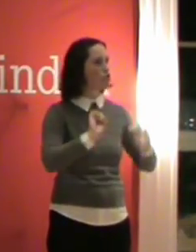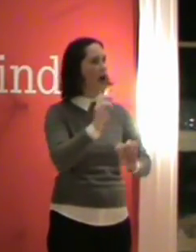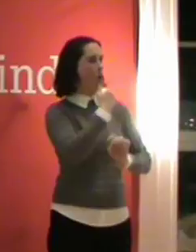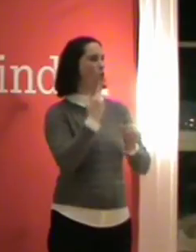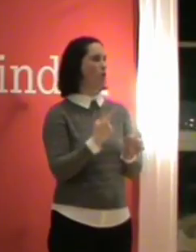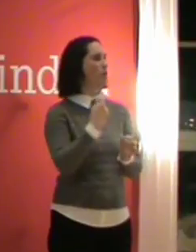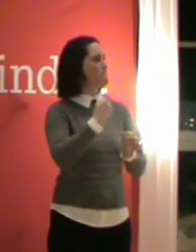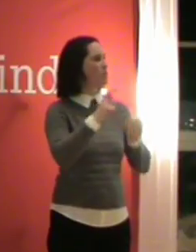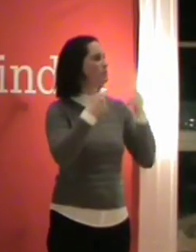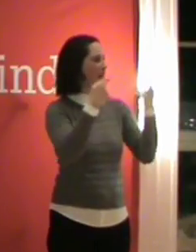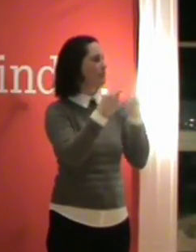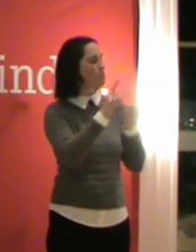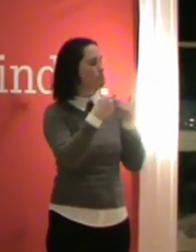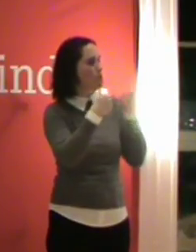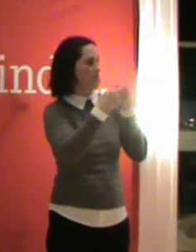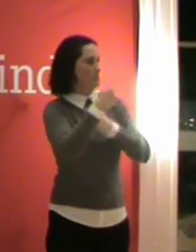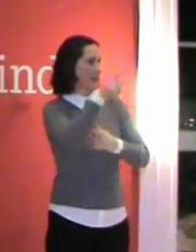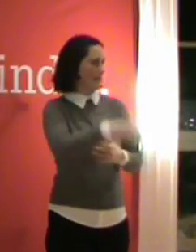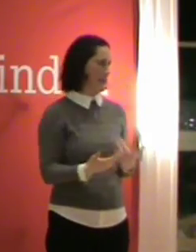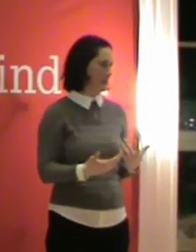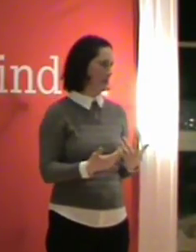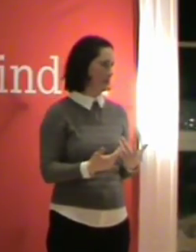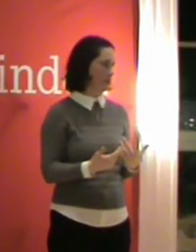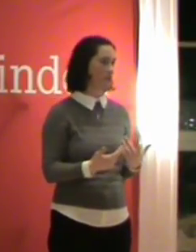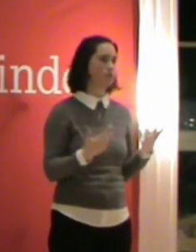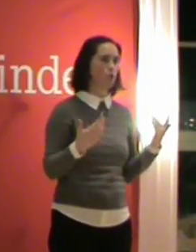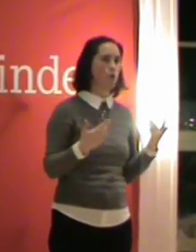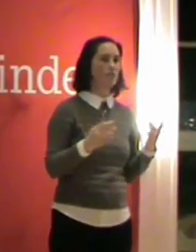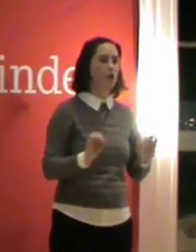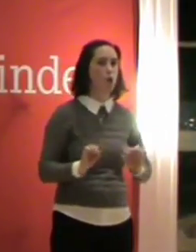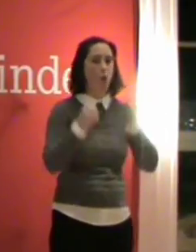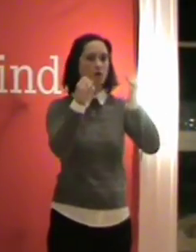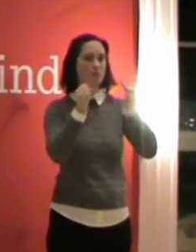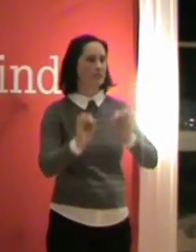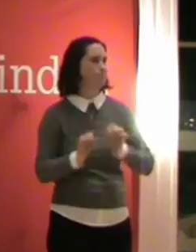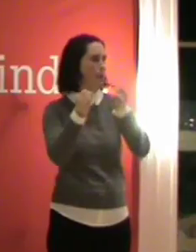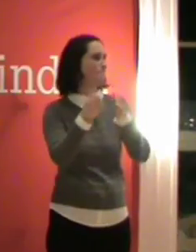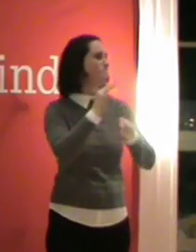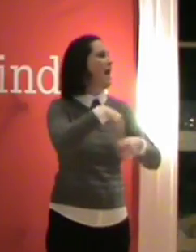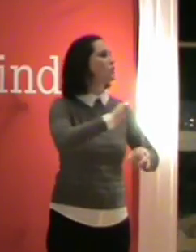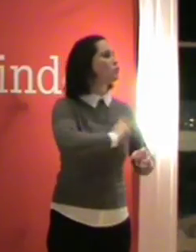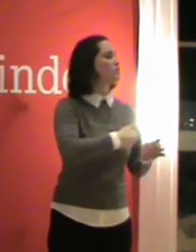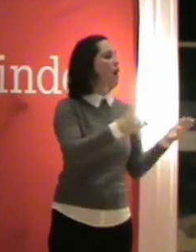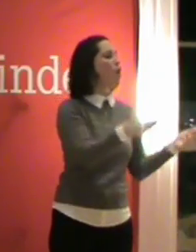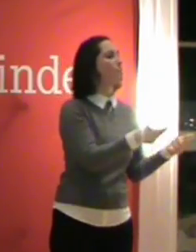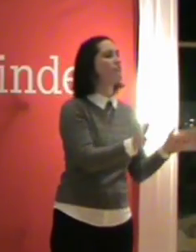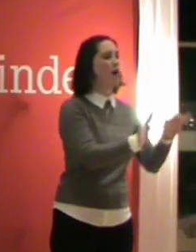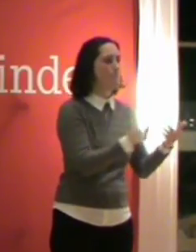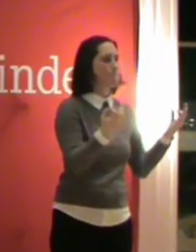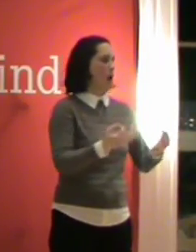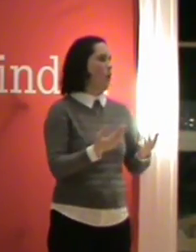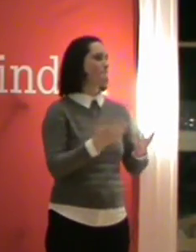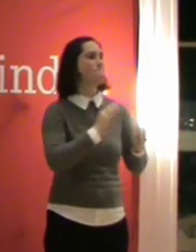als Bundespräsident halten, aber nicht in die Richtung von, wir müssen mehr soziale Opfer bringen, wir müssen